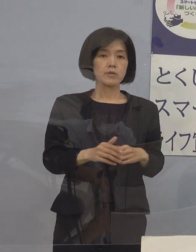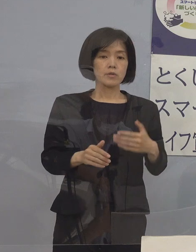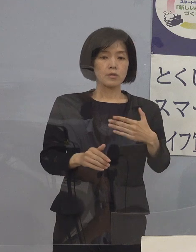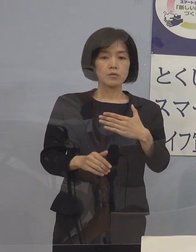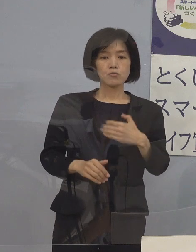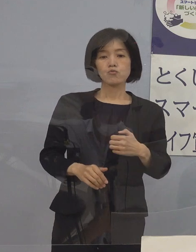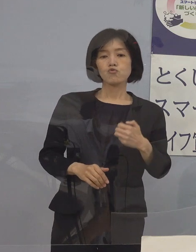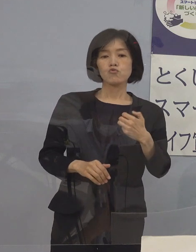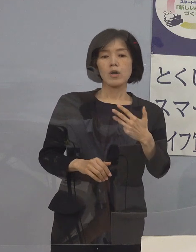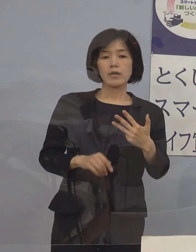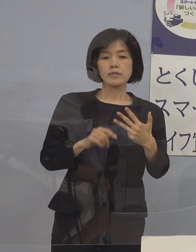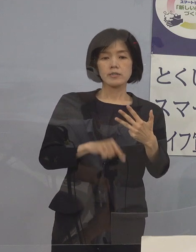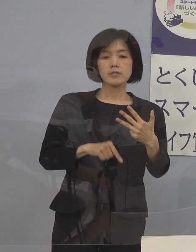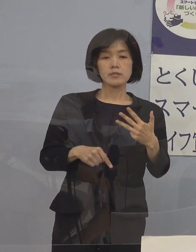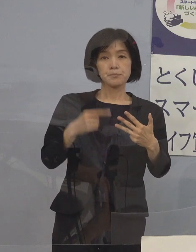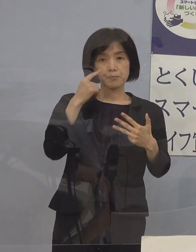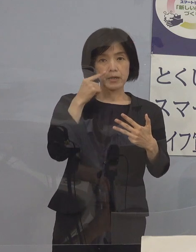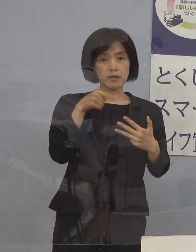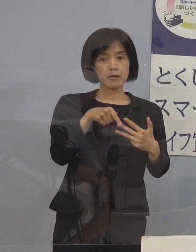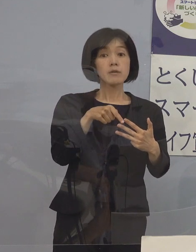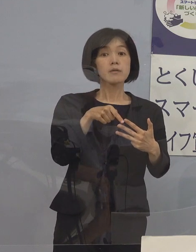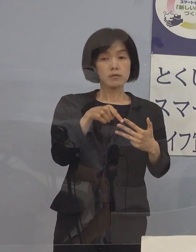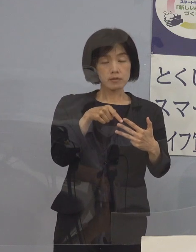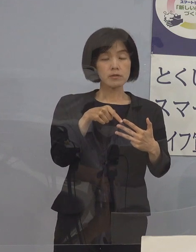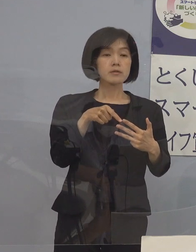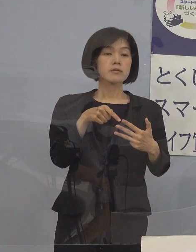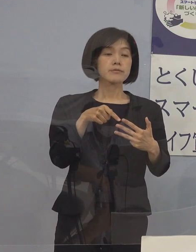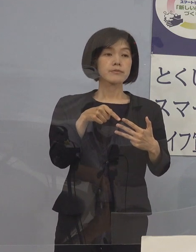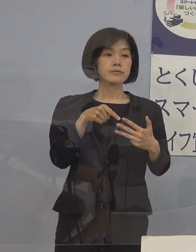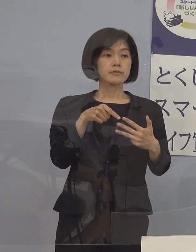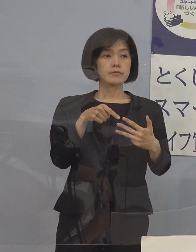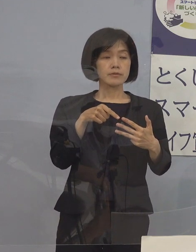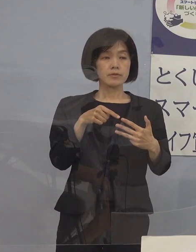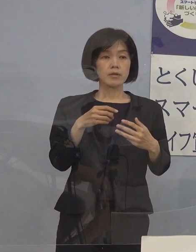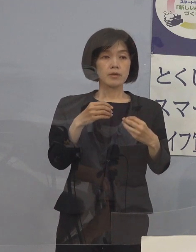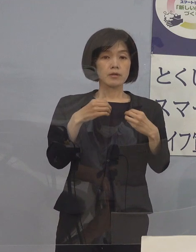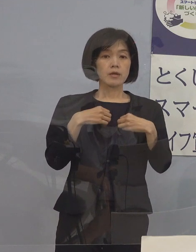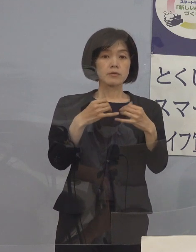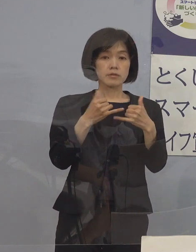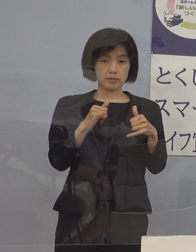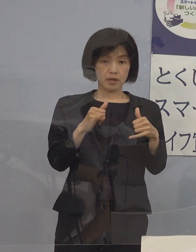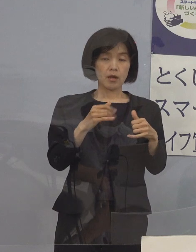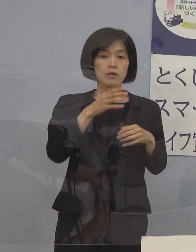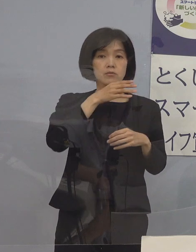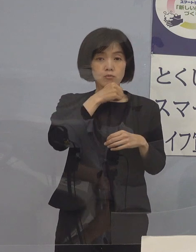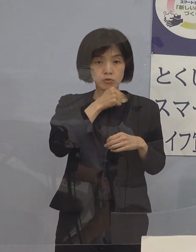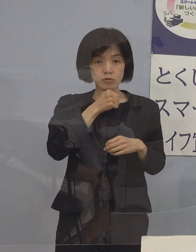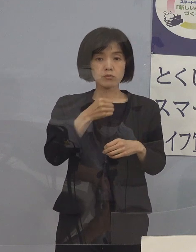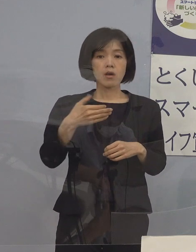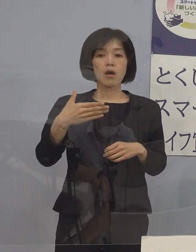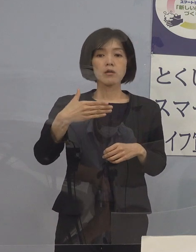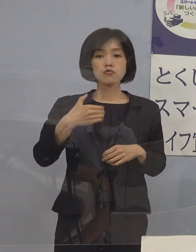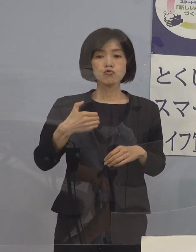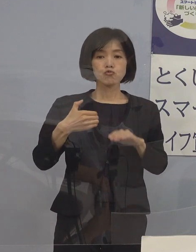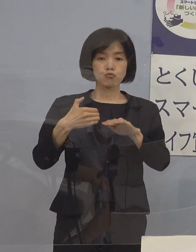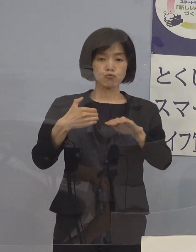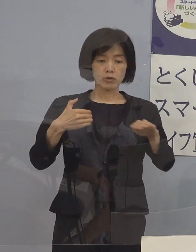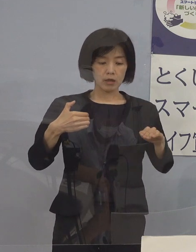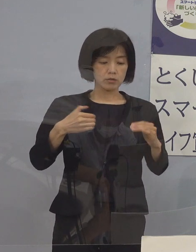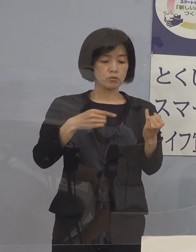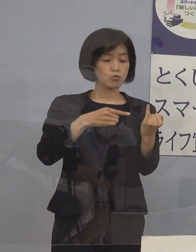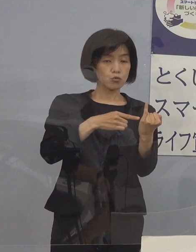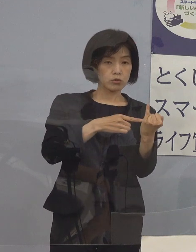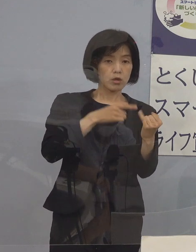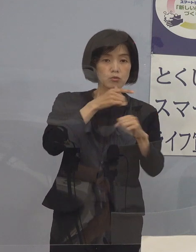98例目の感染者についてであります。感染者の方の年代は90代女性、